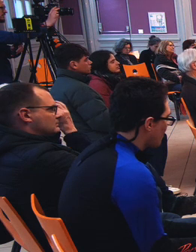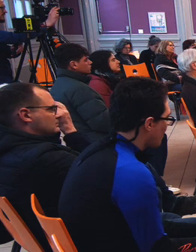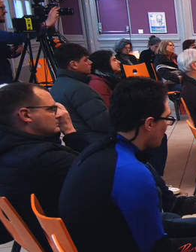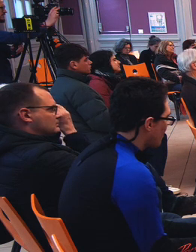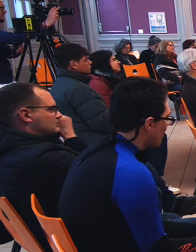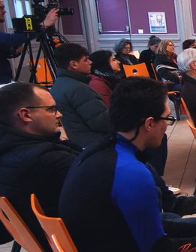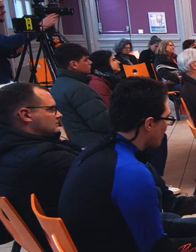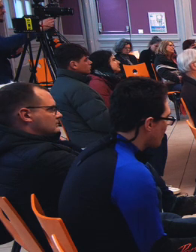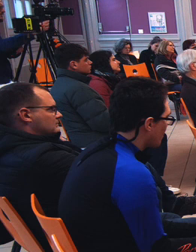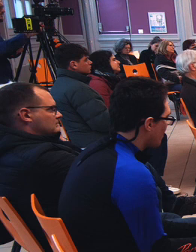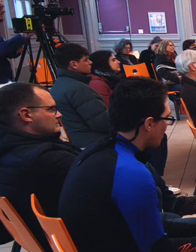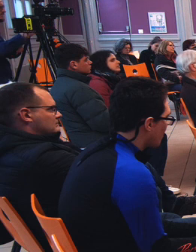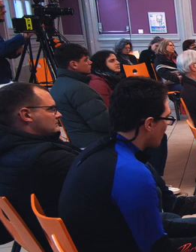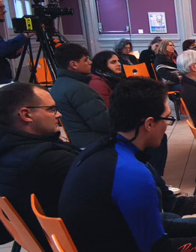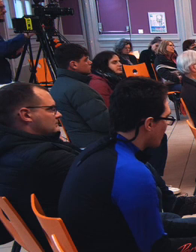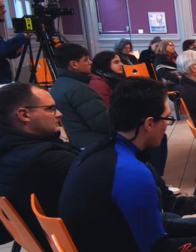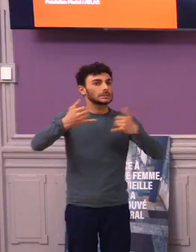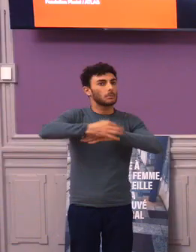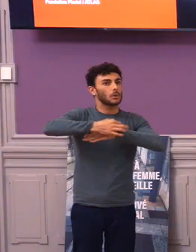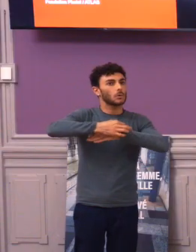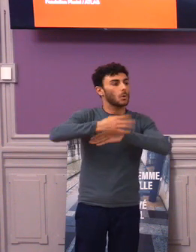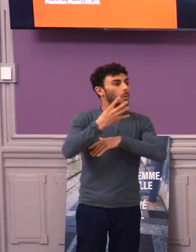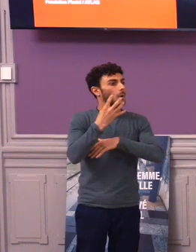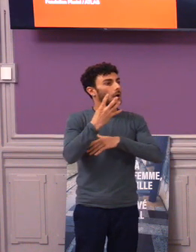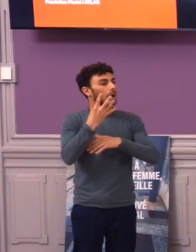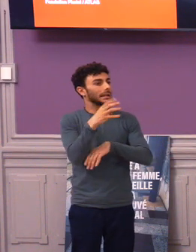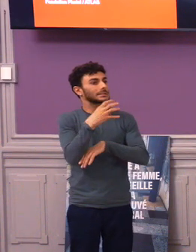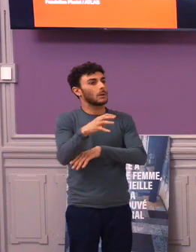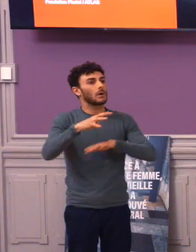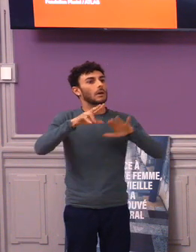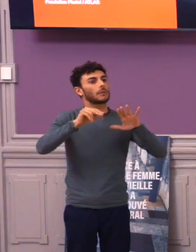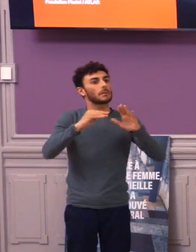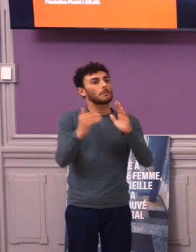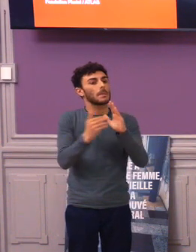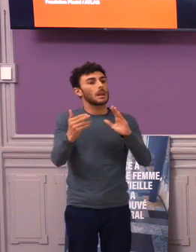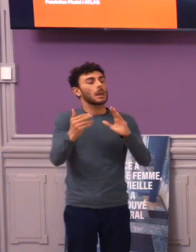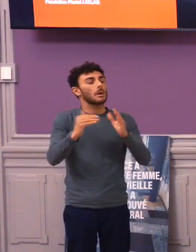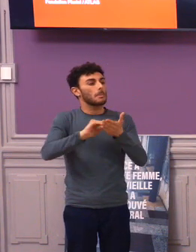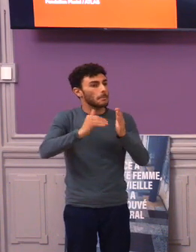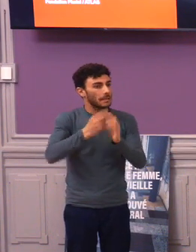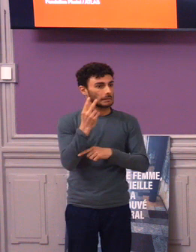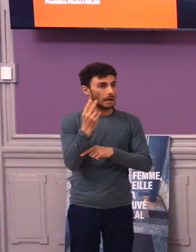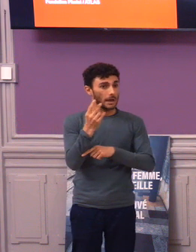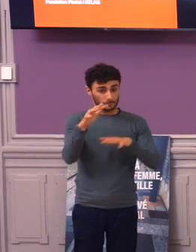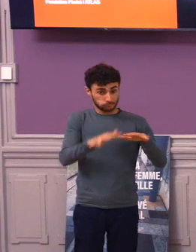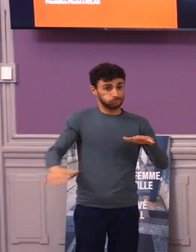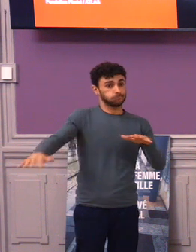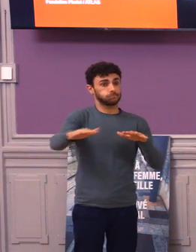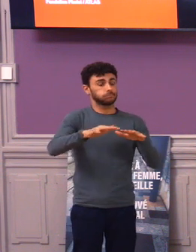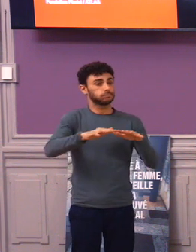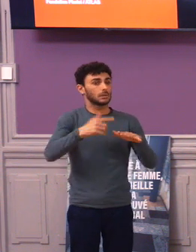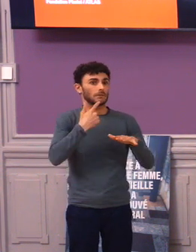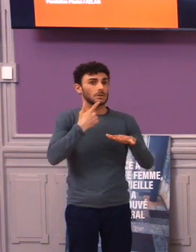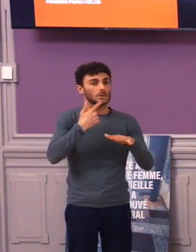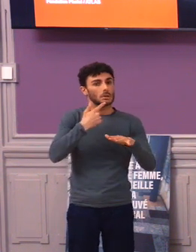patrimoine Betty de la ville de Besançon c'est 480 mm carré de surface de plancher c'est on va dire environ